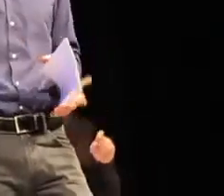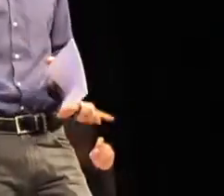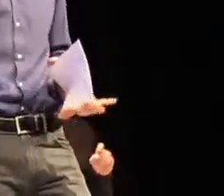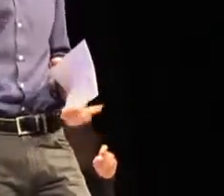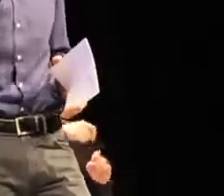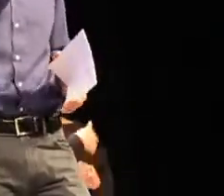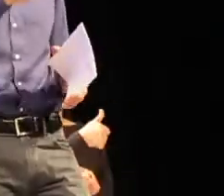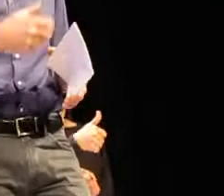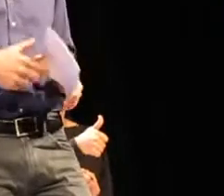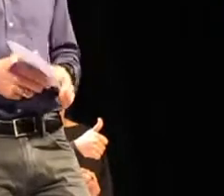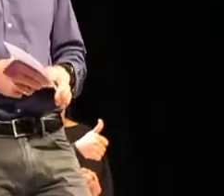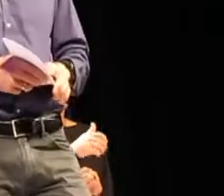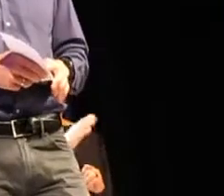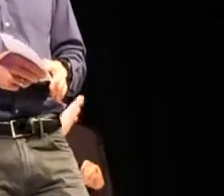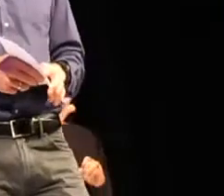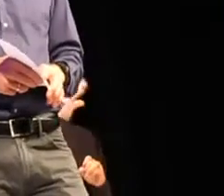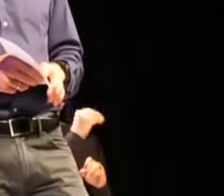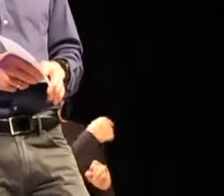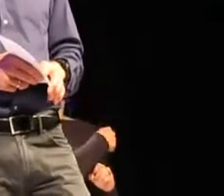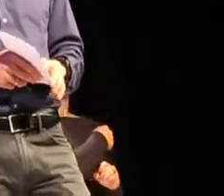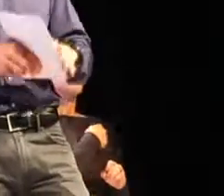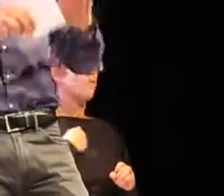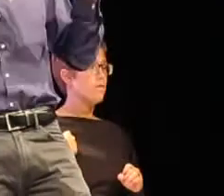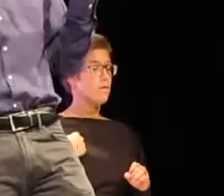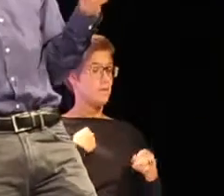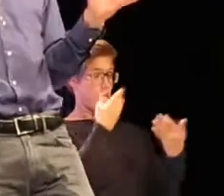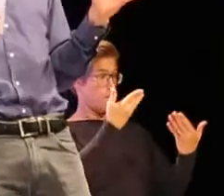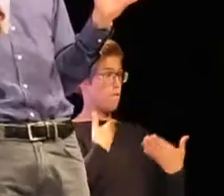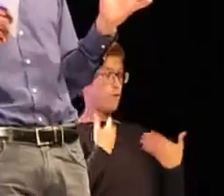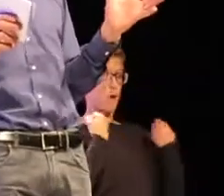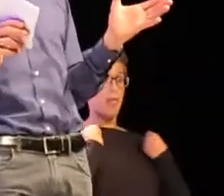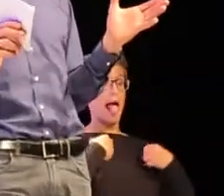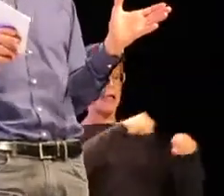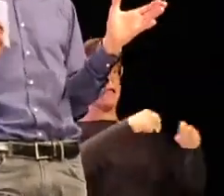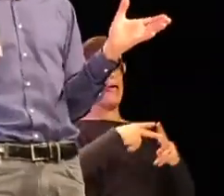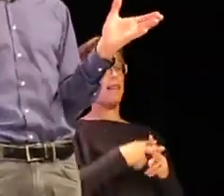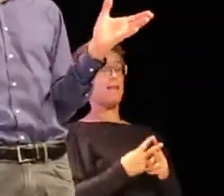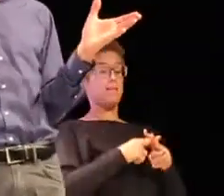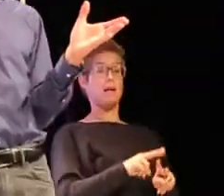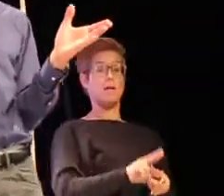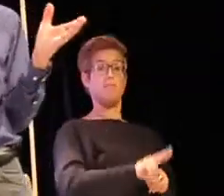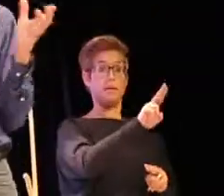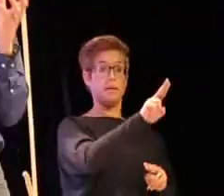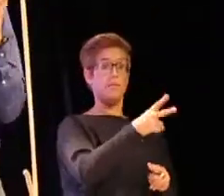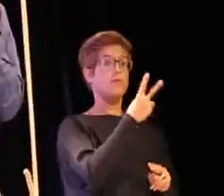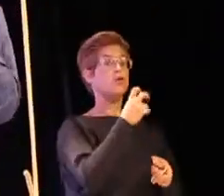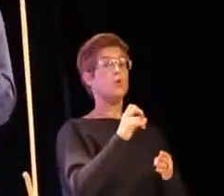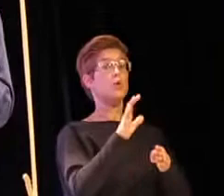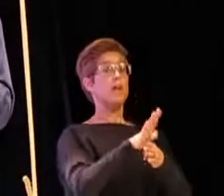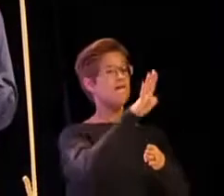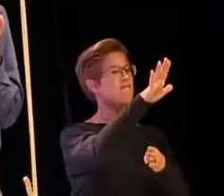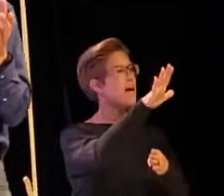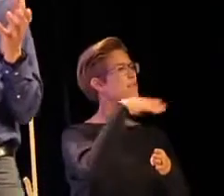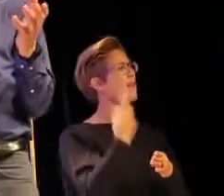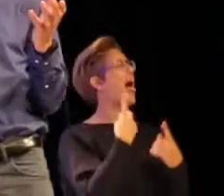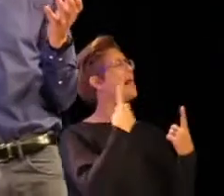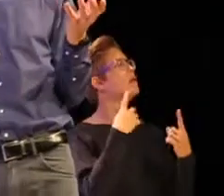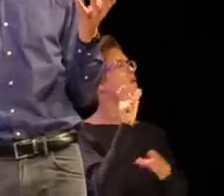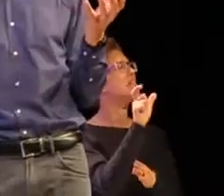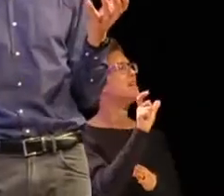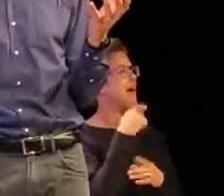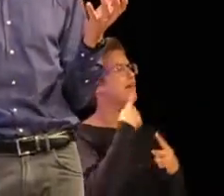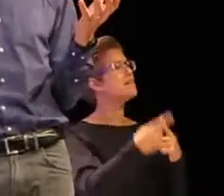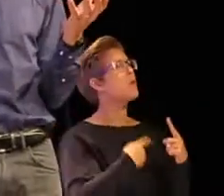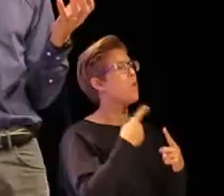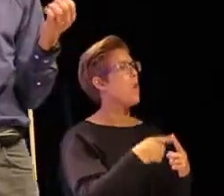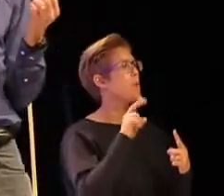och vi får väldigt snabb operationell verkstad. Det är klart det beror på att 2015 är 2015. Det är liksom en sån unik chans vi har nu.